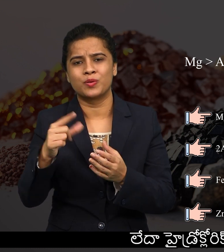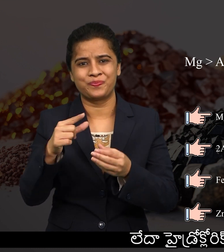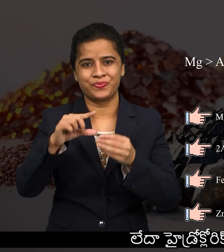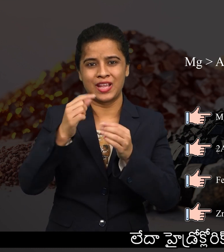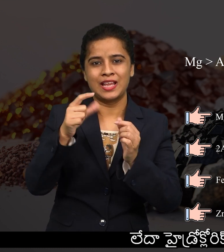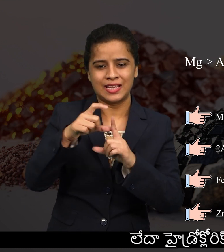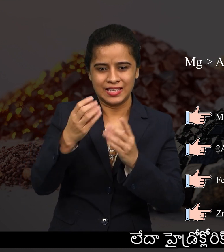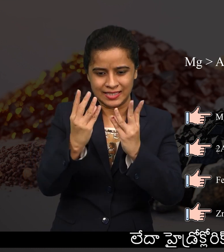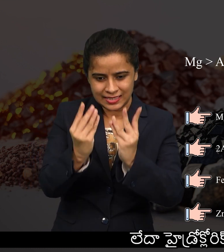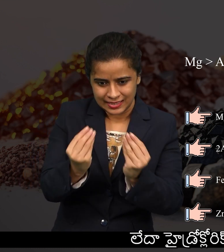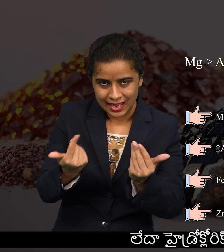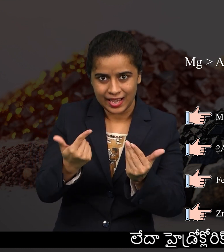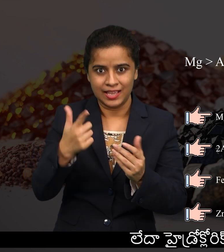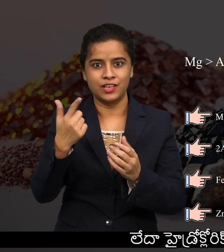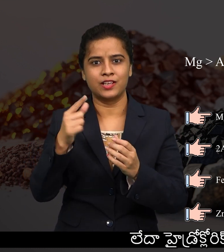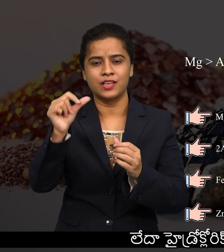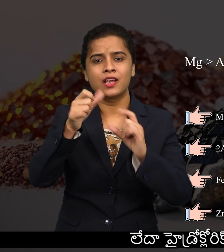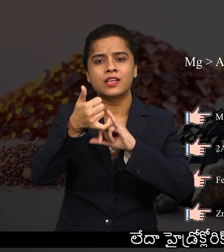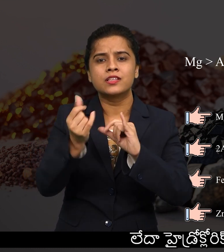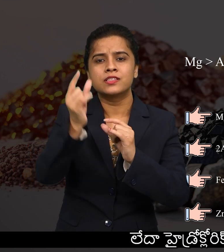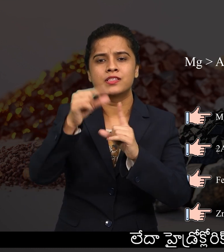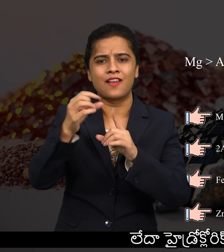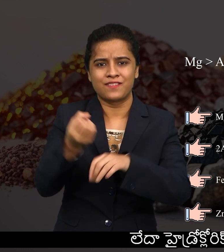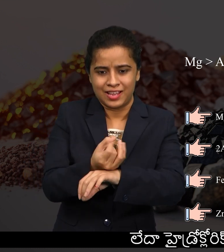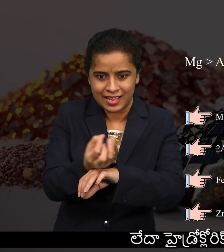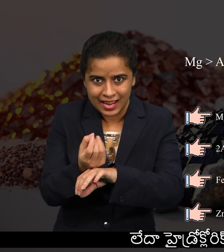హైడ్రోక్లోరిక్ ఆమ్లంతో చికిత్స చేసినప్పుడు